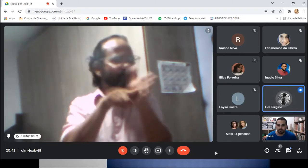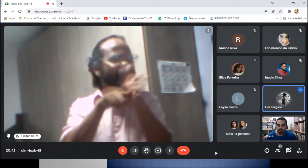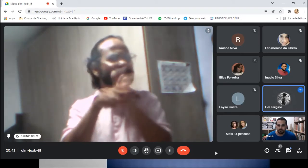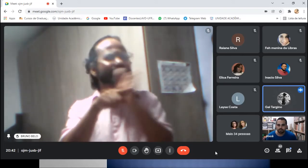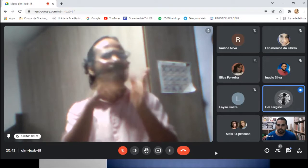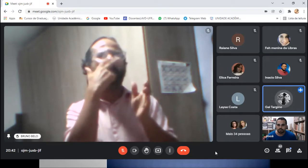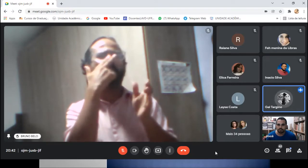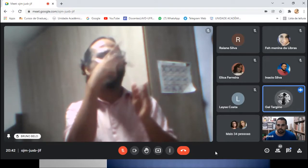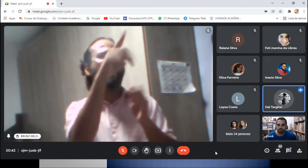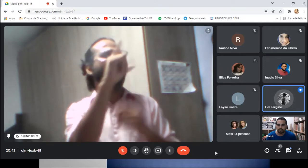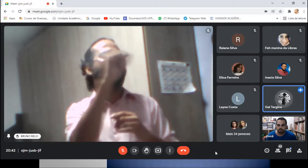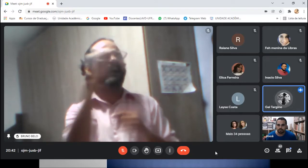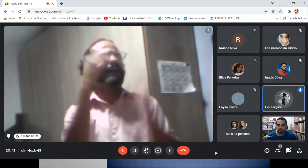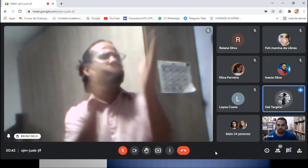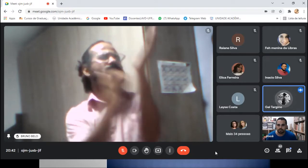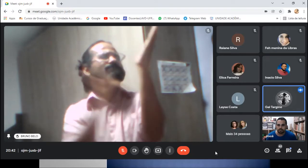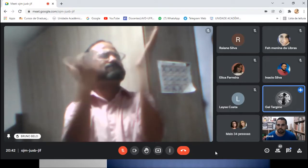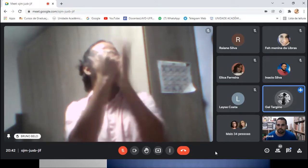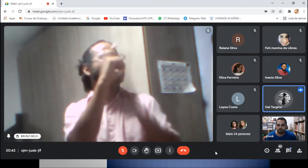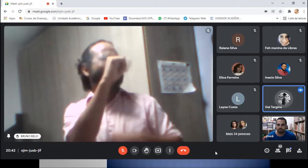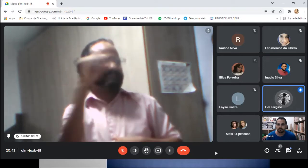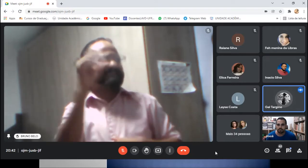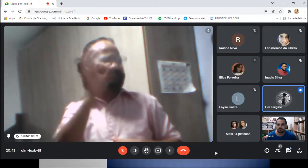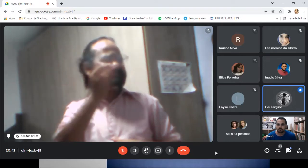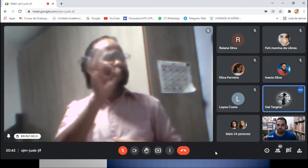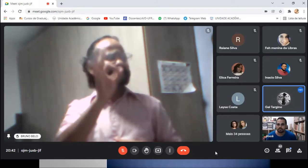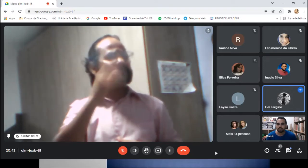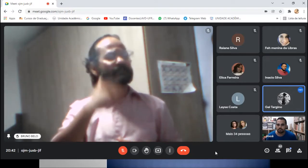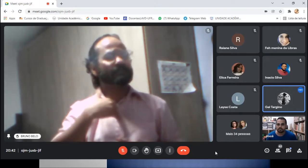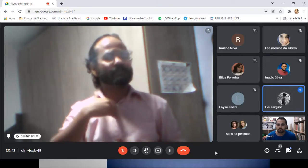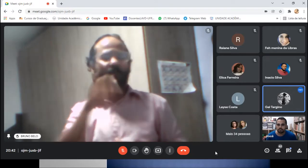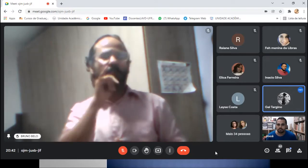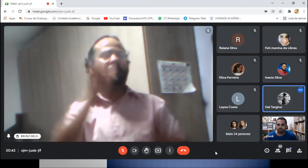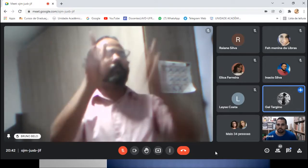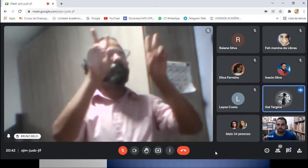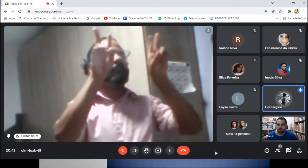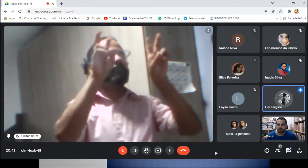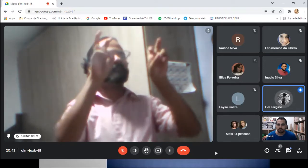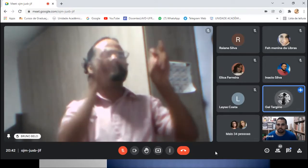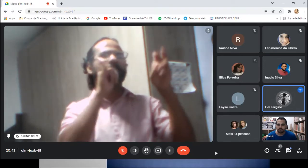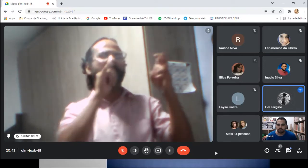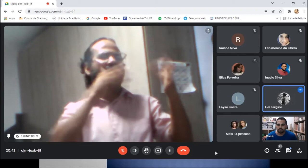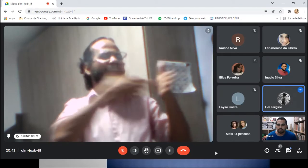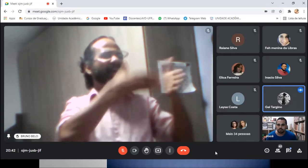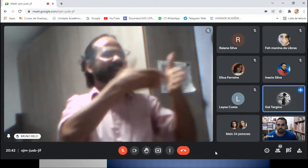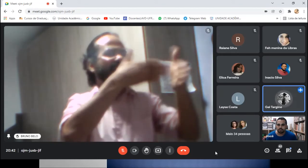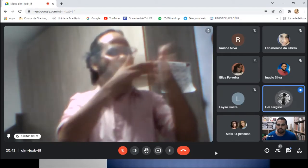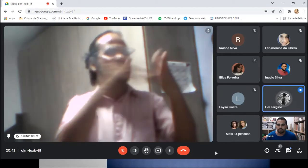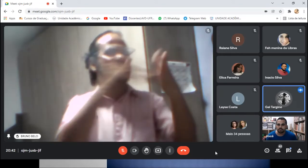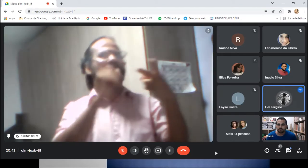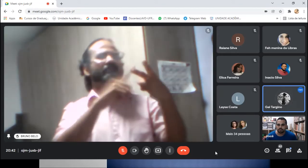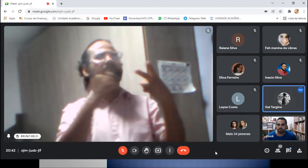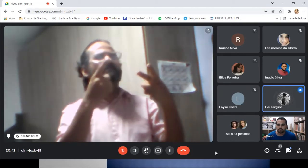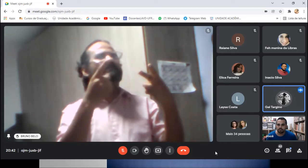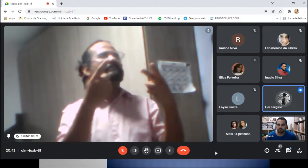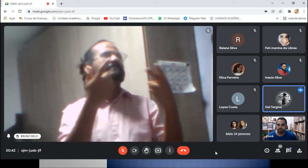ao ler, ao pesquisar, parece que as palavras, os temas têm um